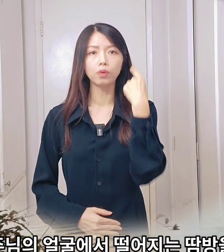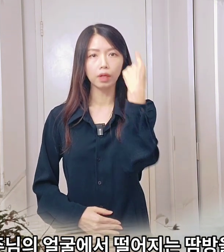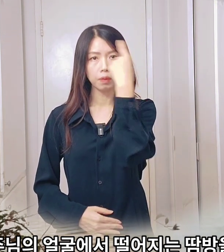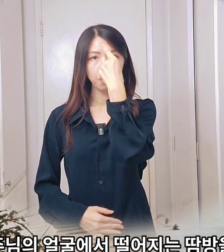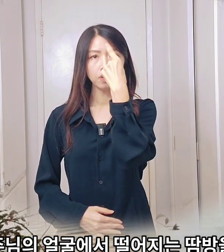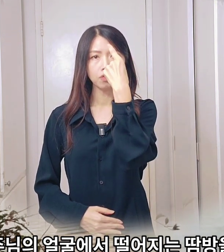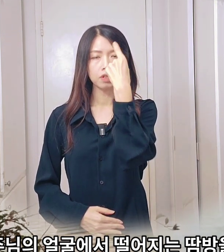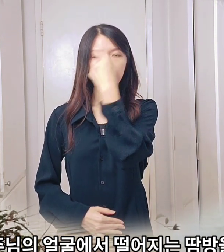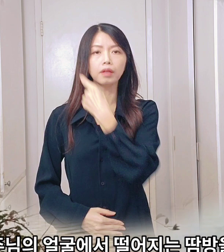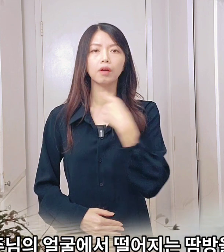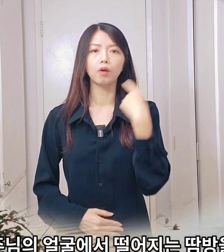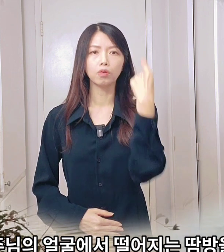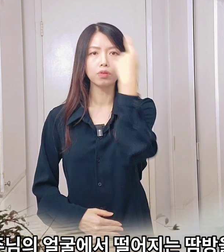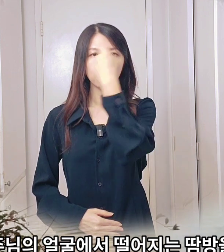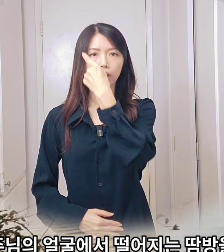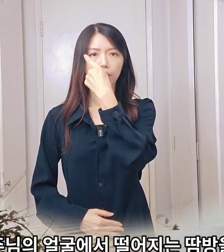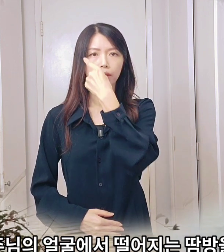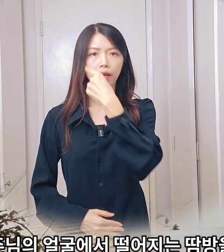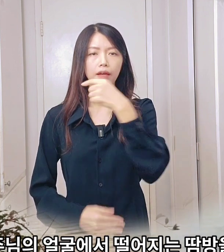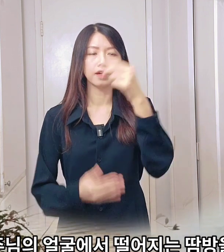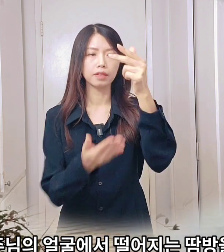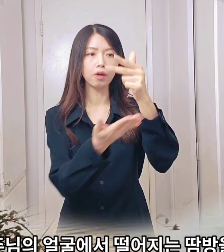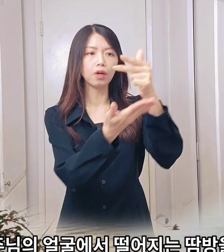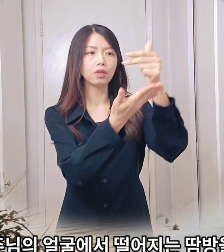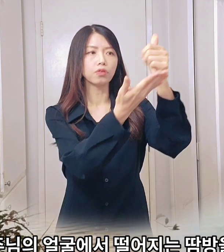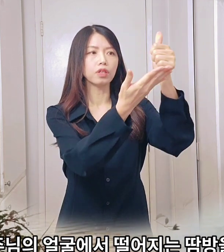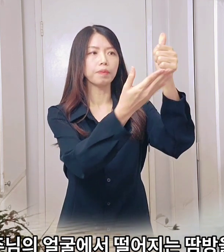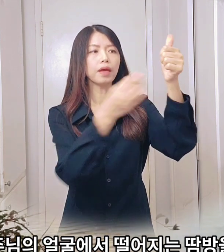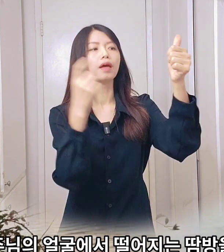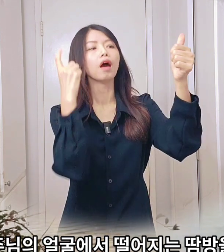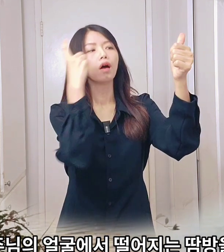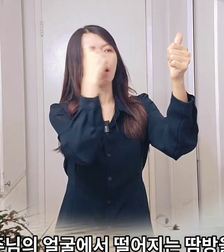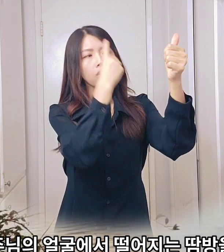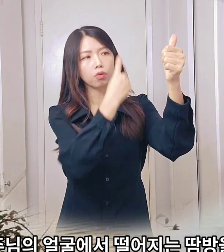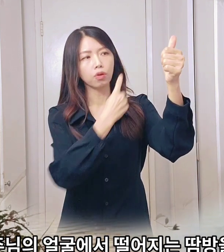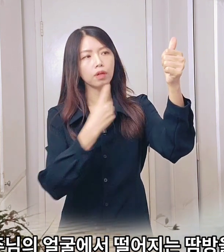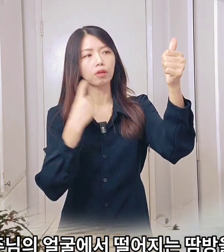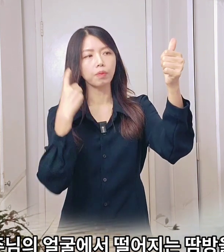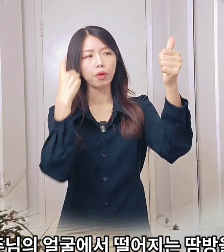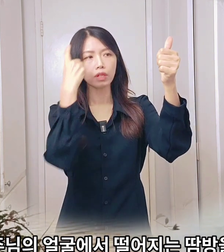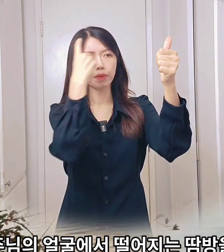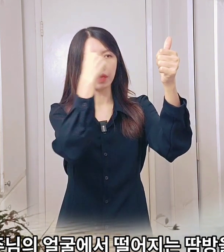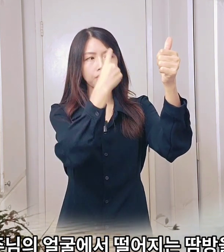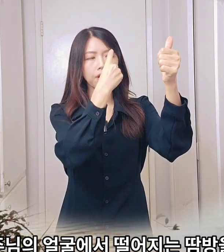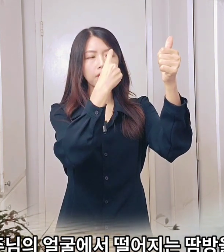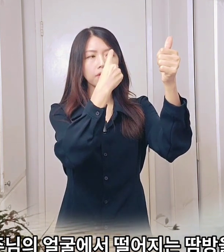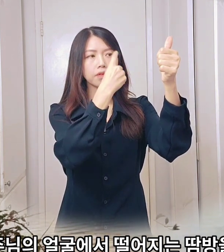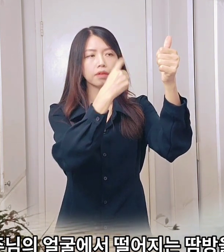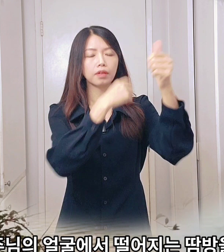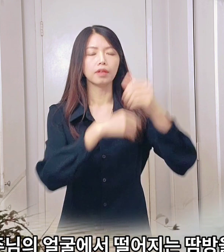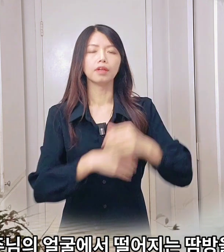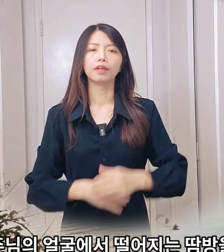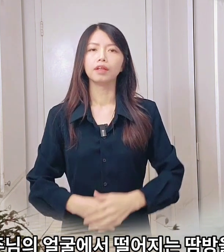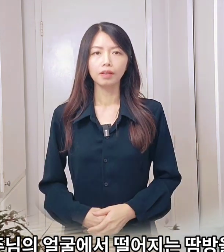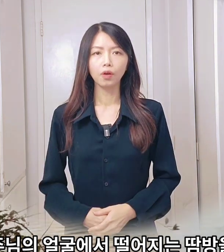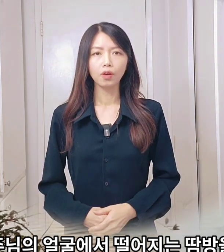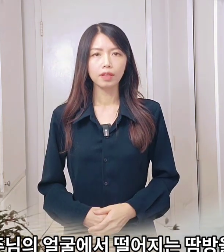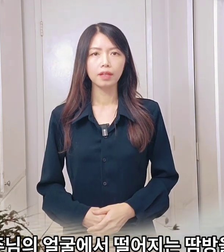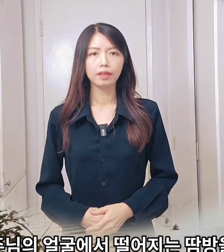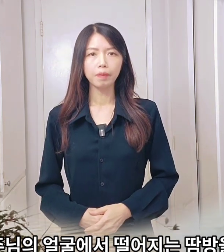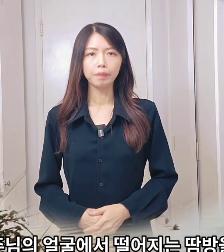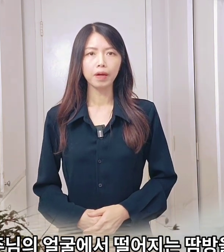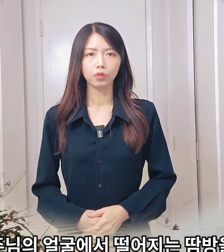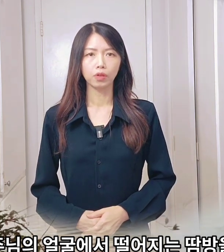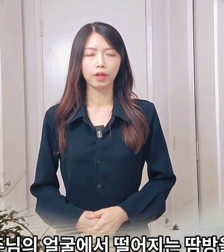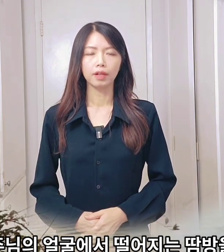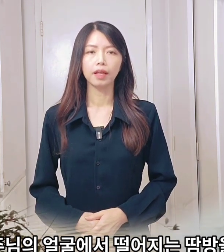전체를 동그랗게 표현해 주시면 얼굴 수어가 됩니다. 그래서 주님의 얼굴 이렇게 표현하시면 되고요.